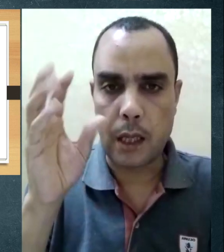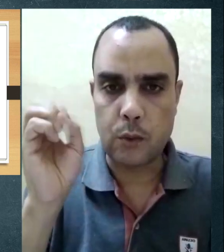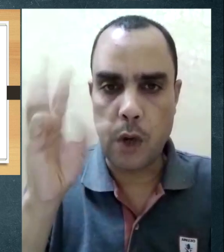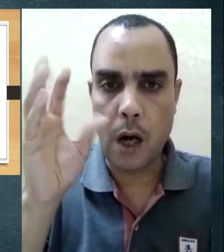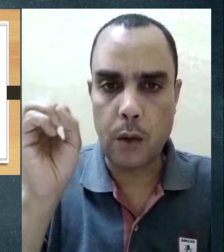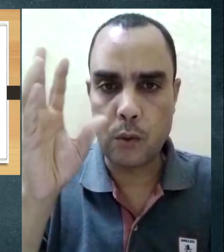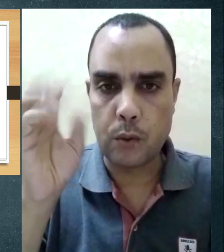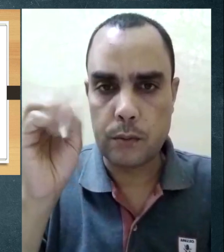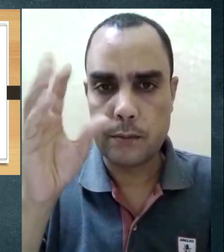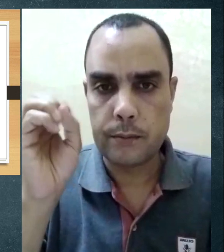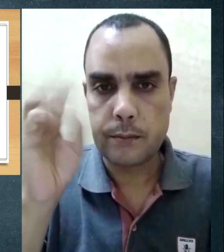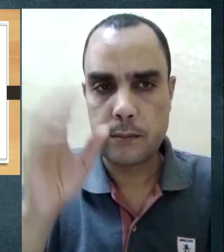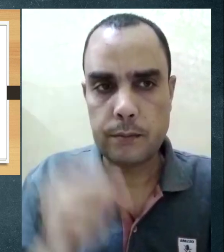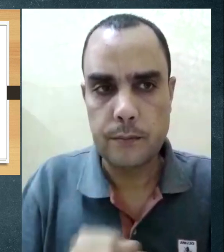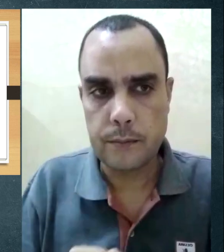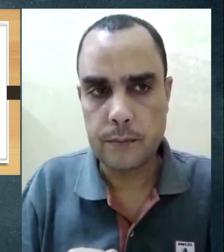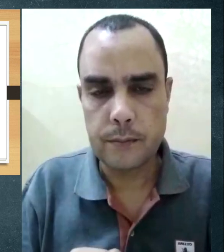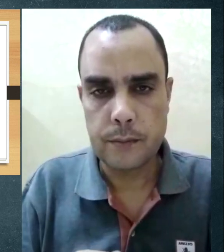الأضواء